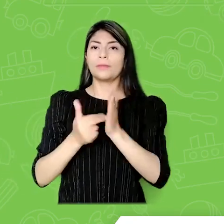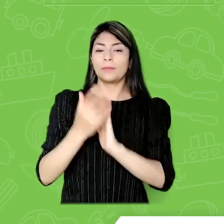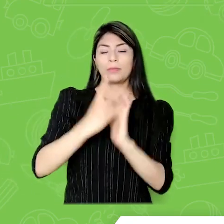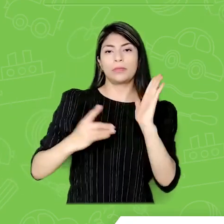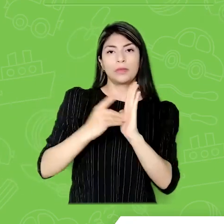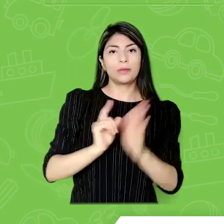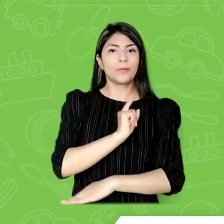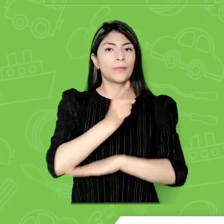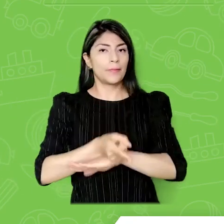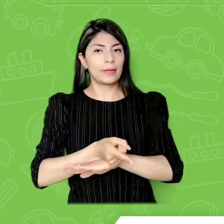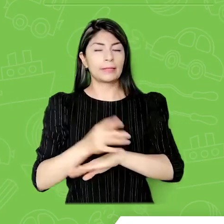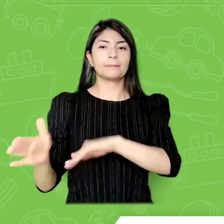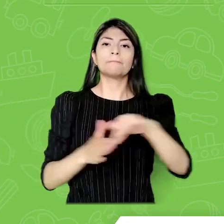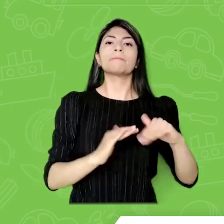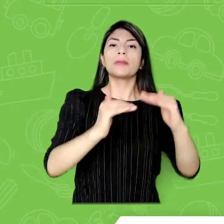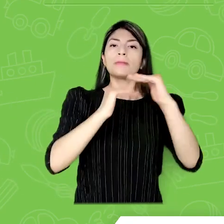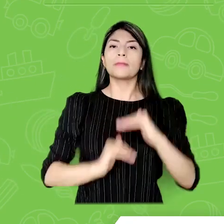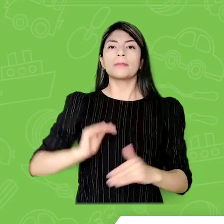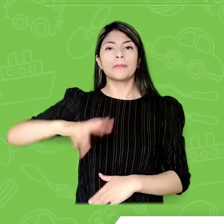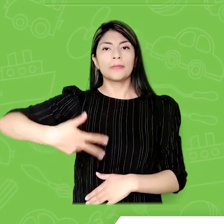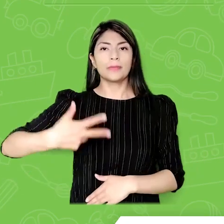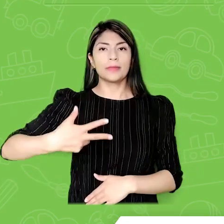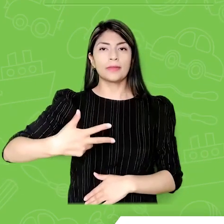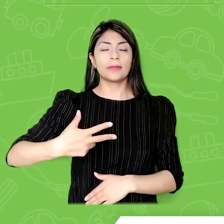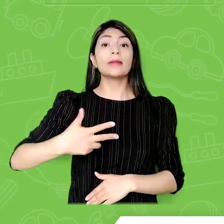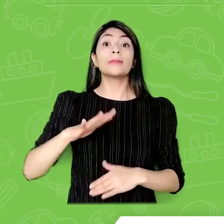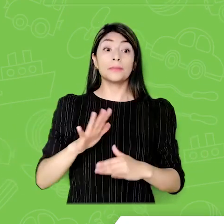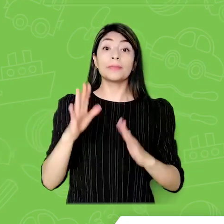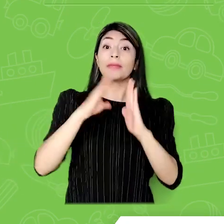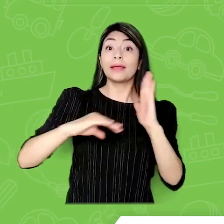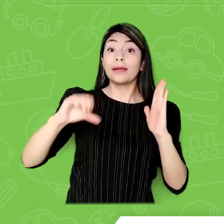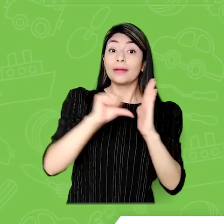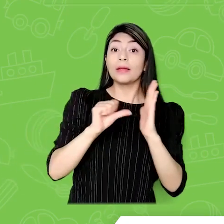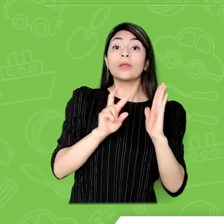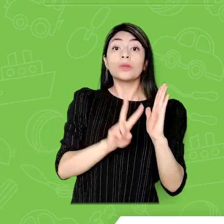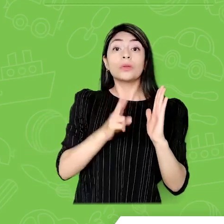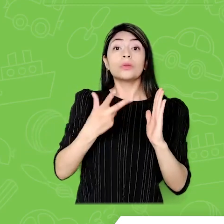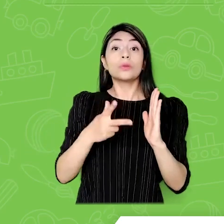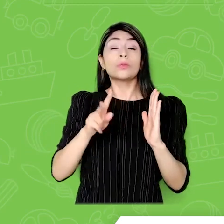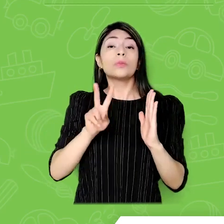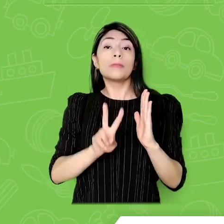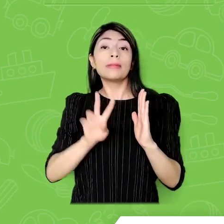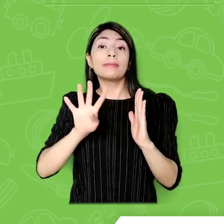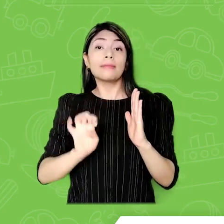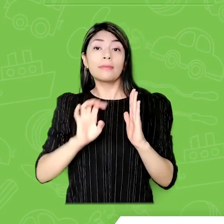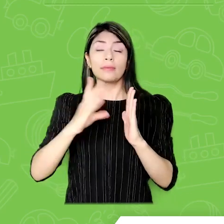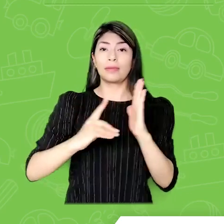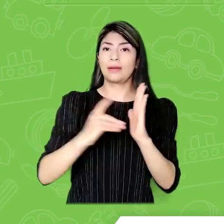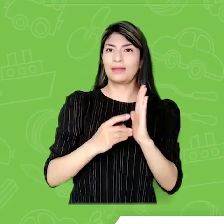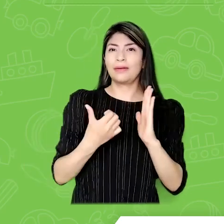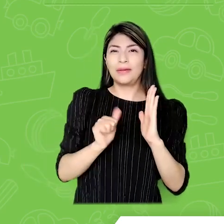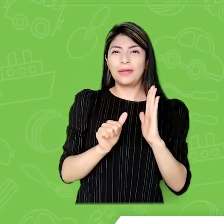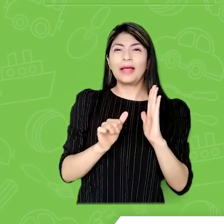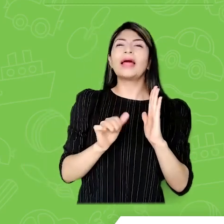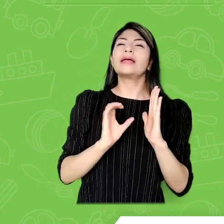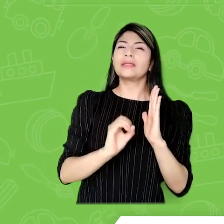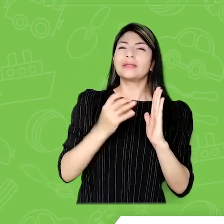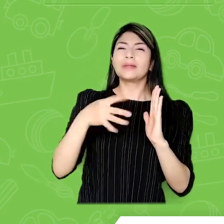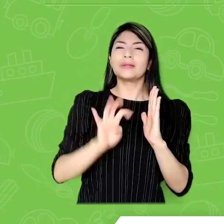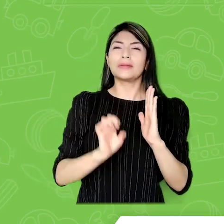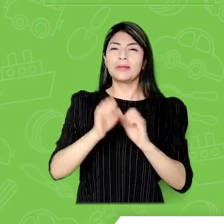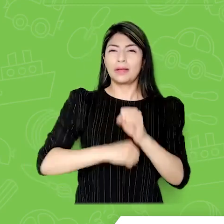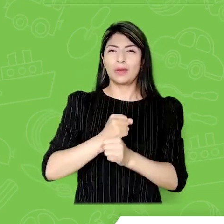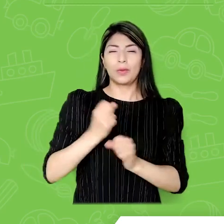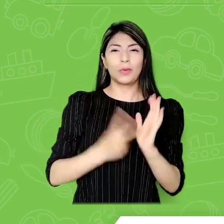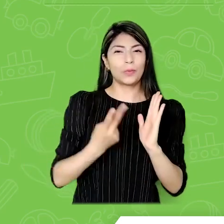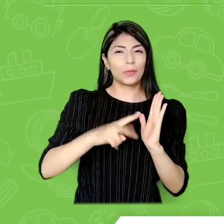Parágrafo 3. De acuerdo con los artículos 229 del Decreto Ley 019 de 2012, y